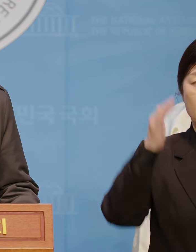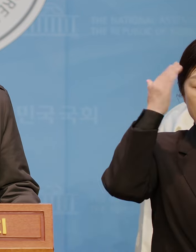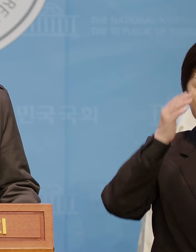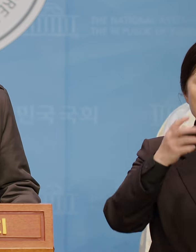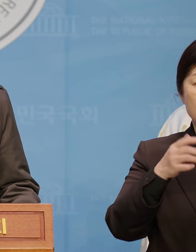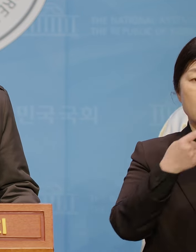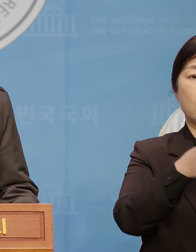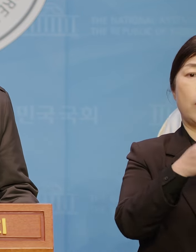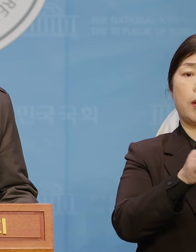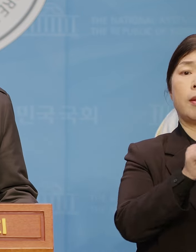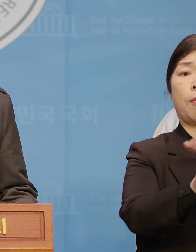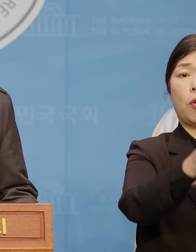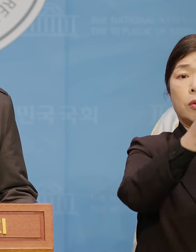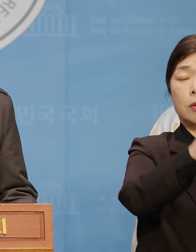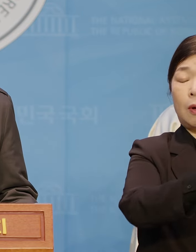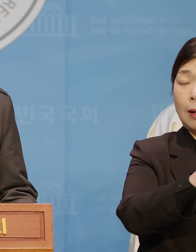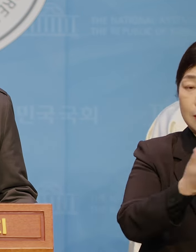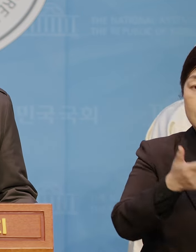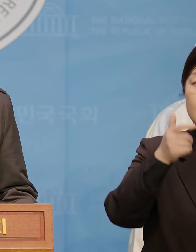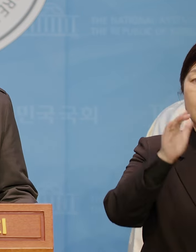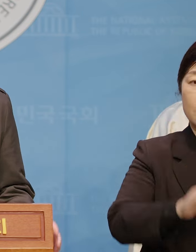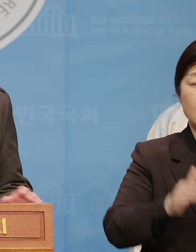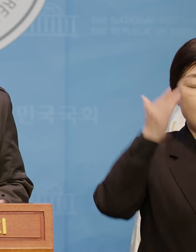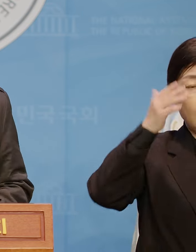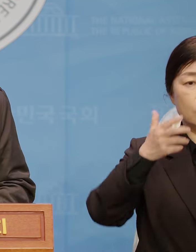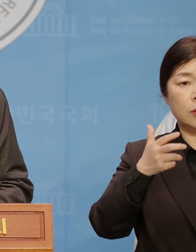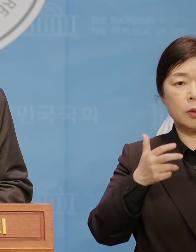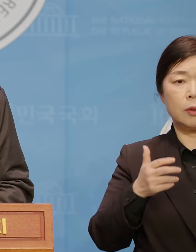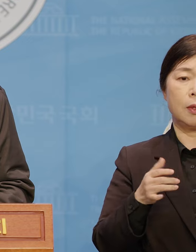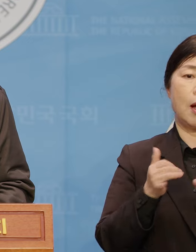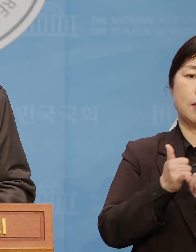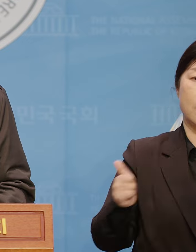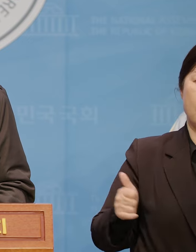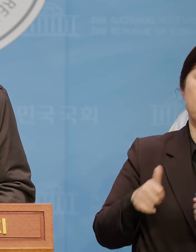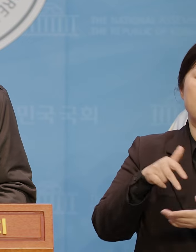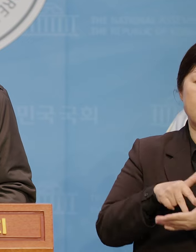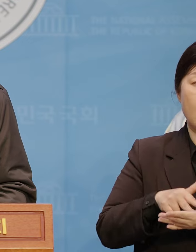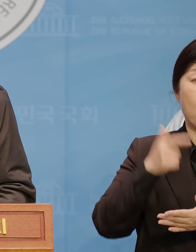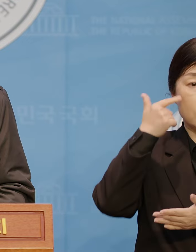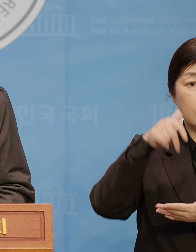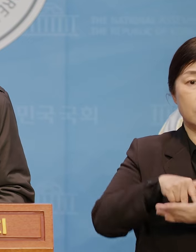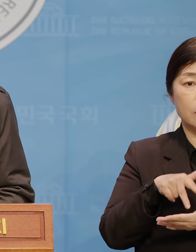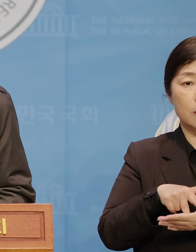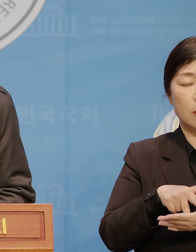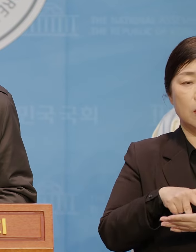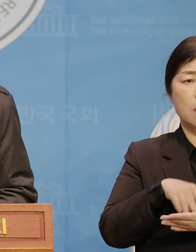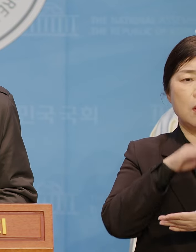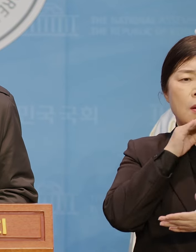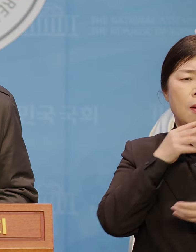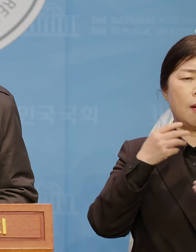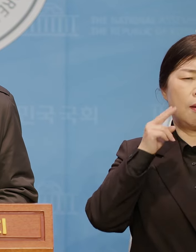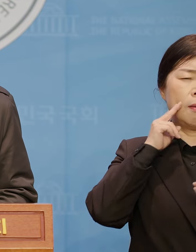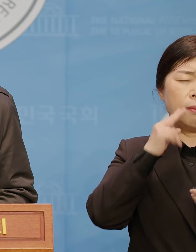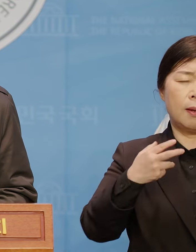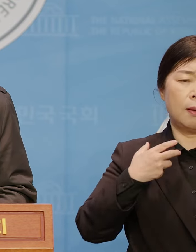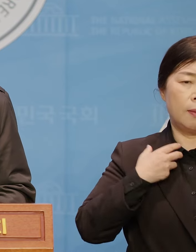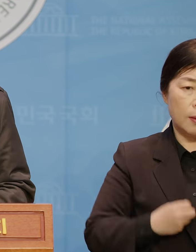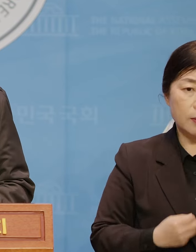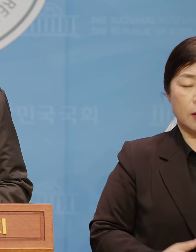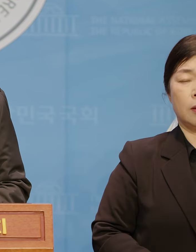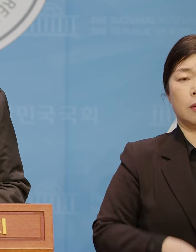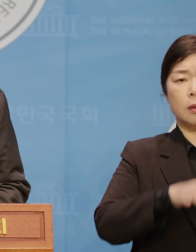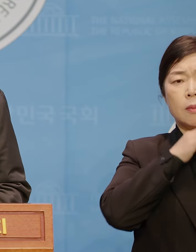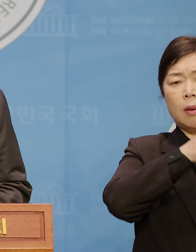국의 교회 대표 대한민국의 한 사람의 목사로서 너무나 참담하고 너무나